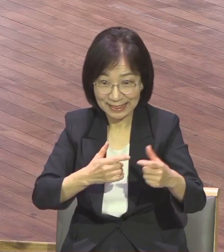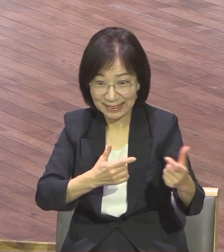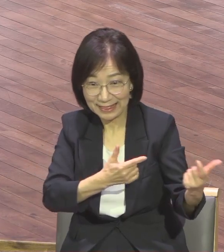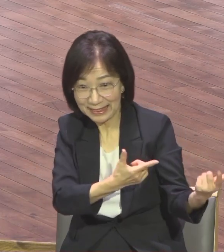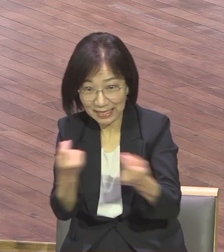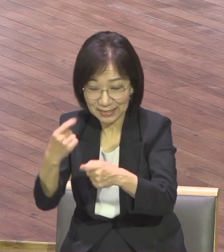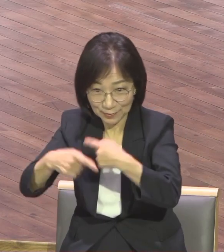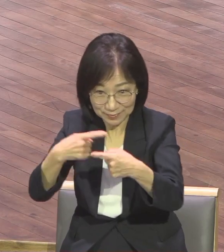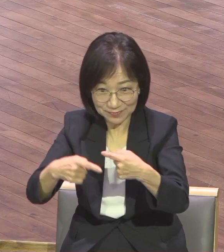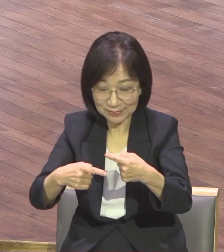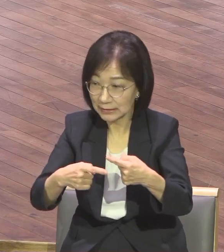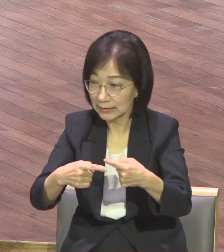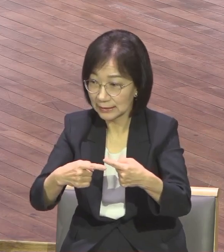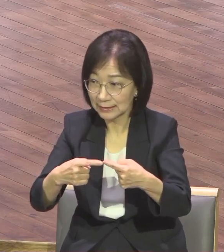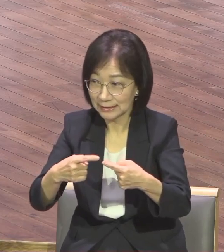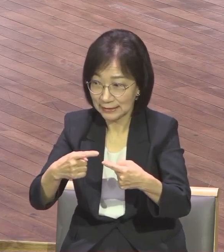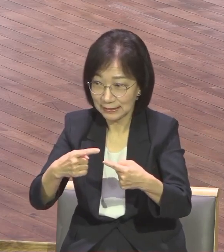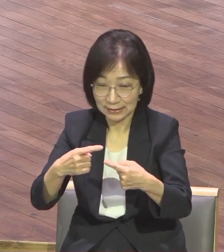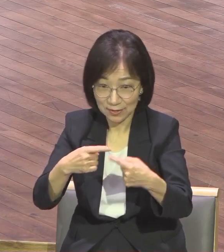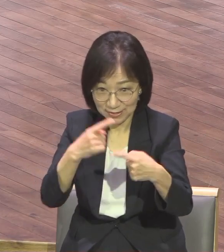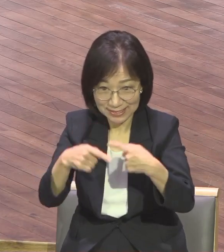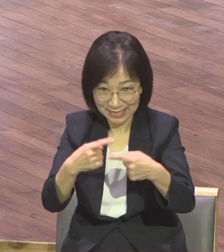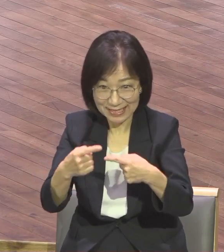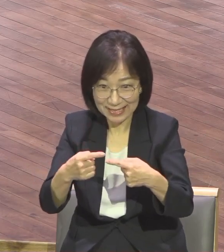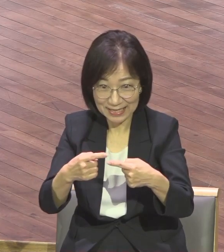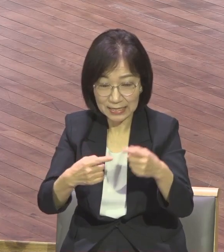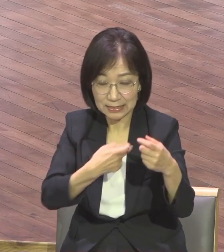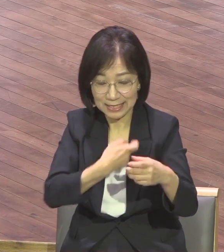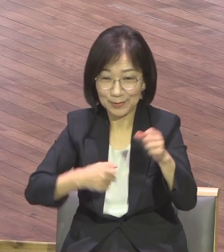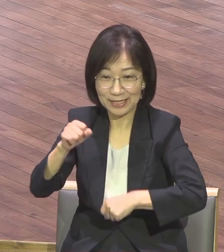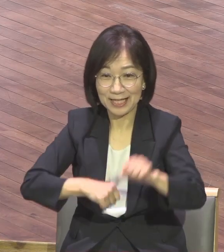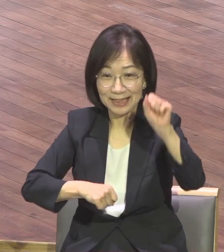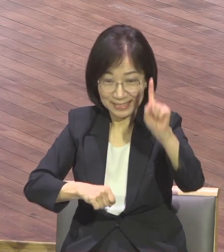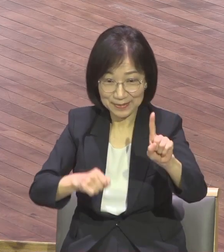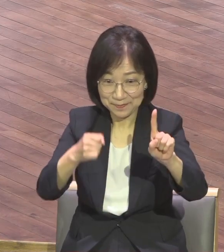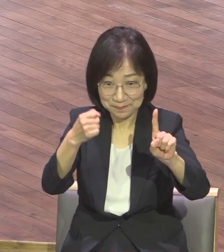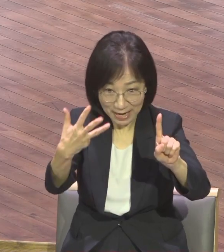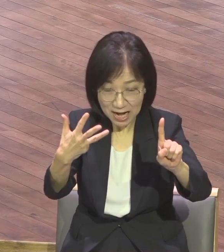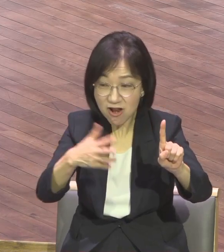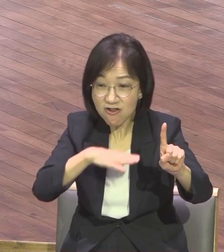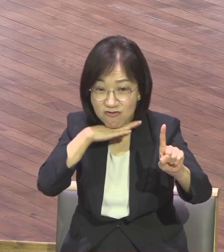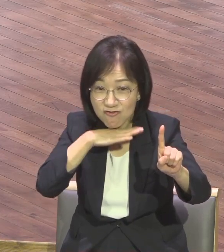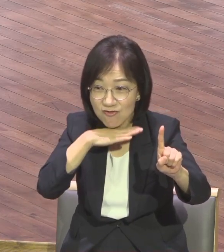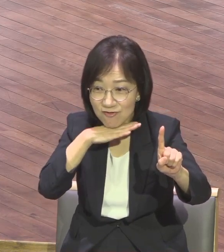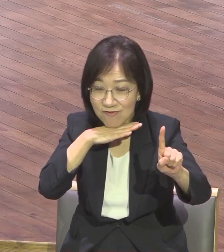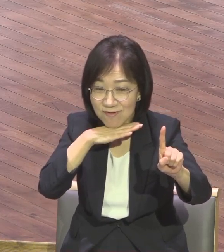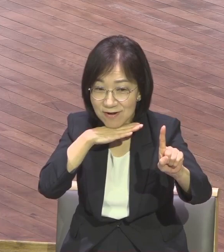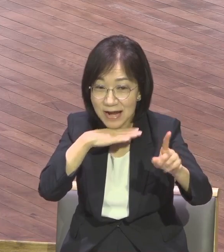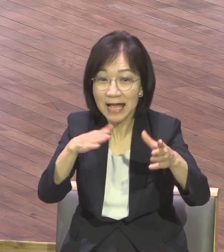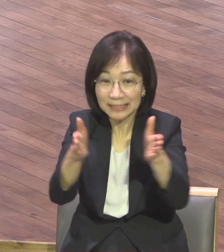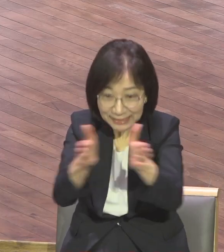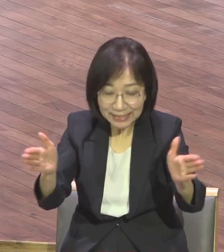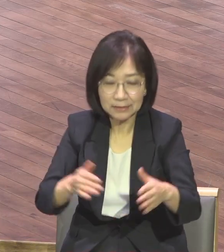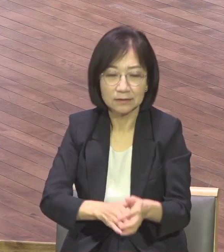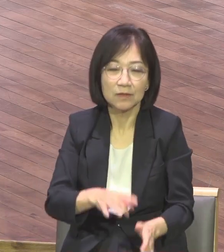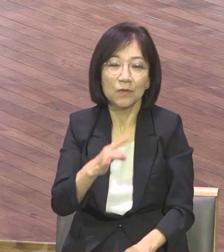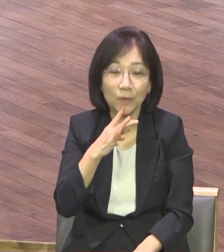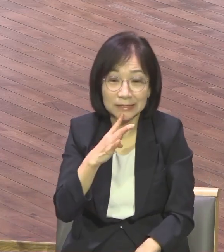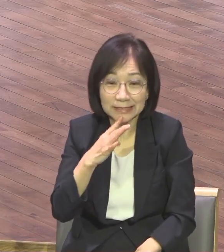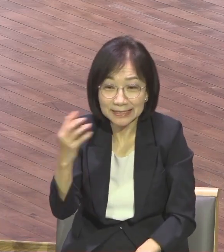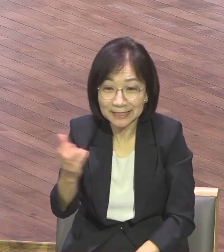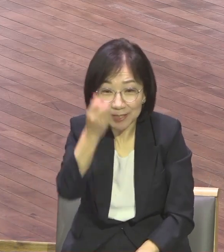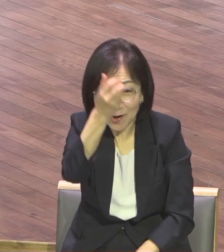아니까 같이 한번 신나게 하면 예수님의 선교 언약을 한번 우리 고백을 하면서 같이 1장 8절 시작.